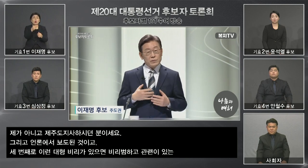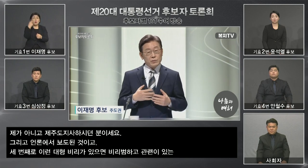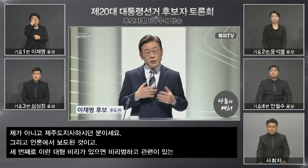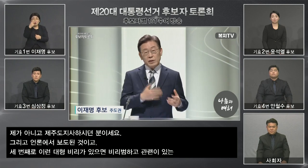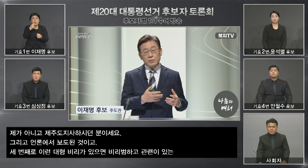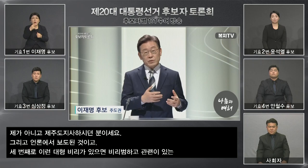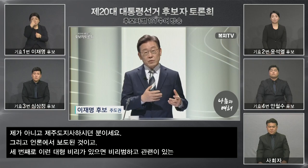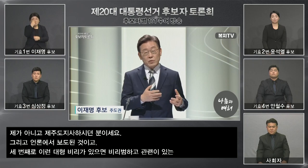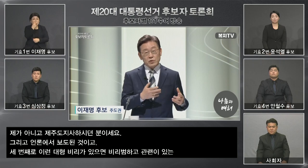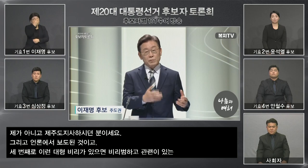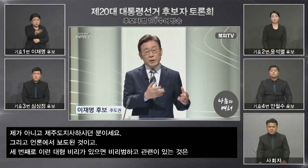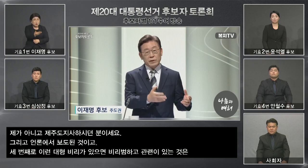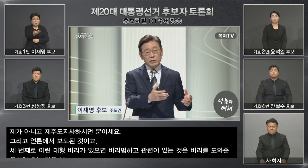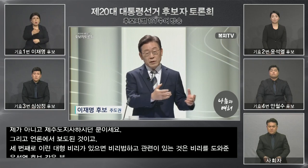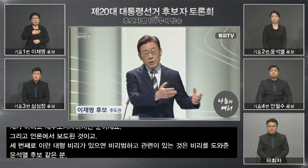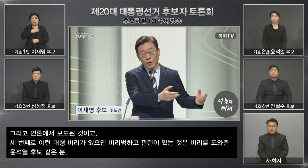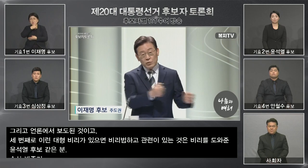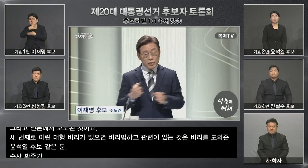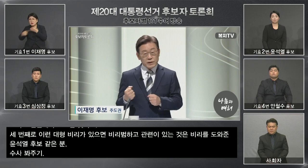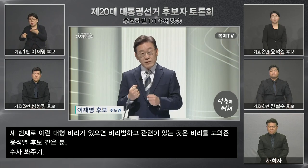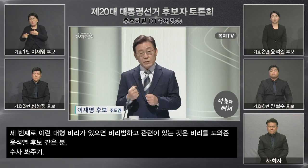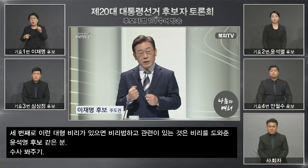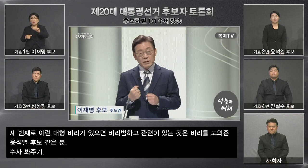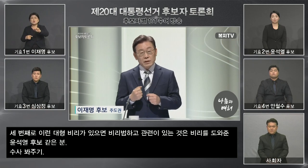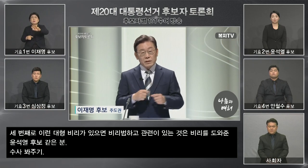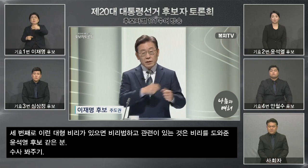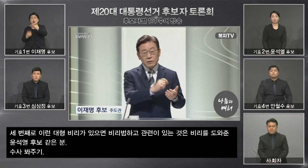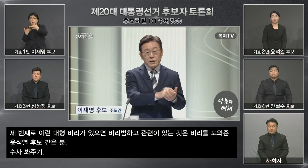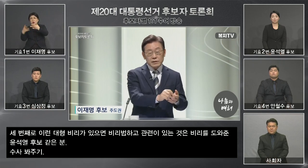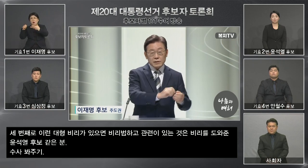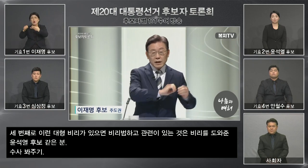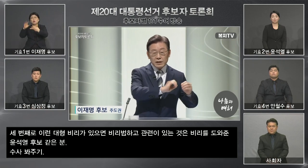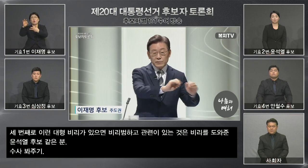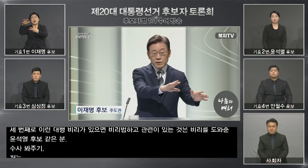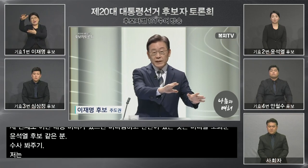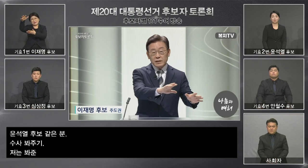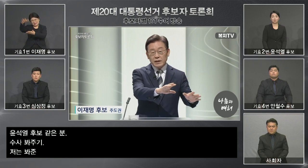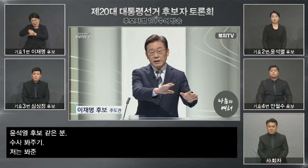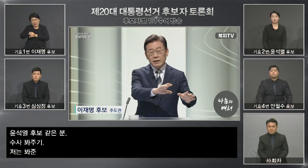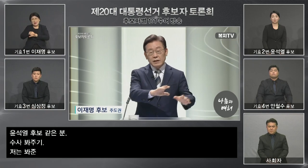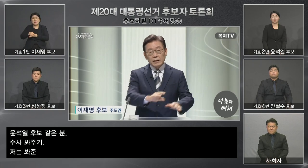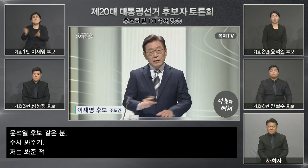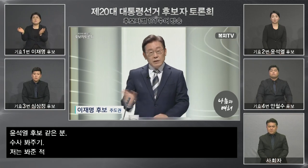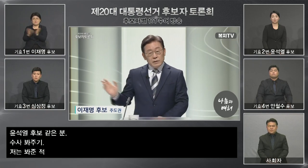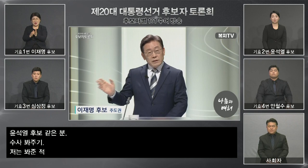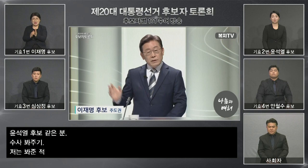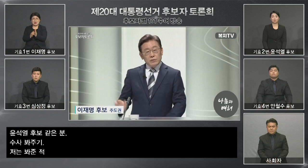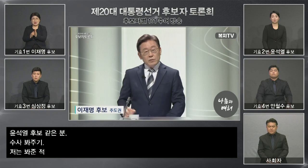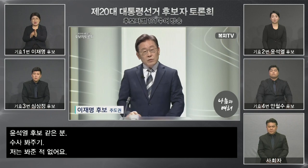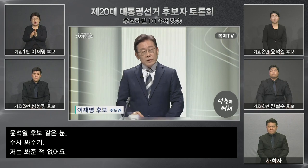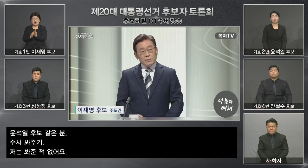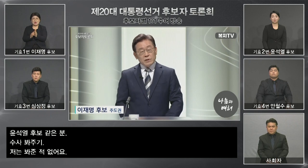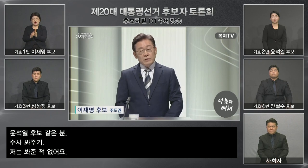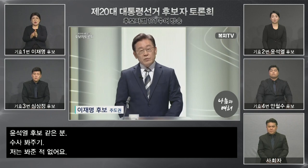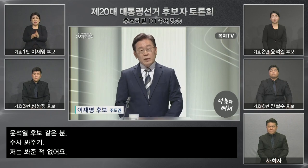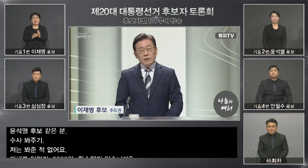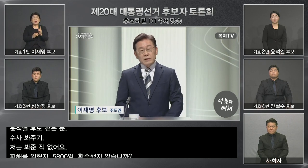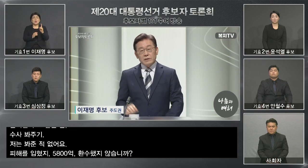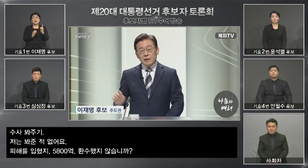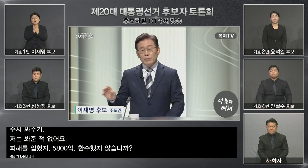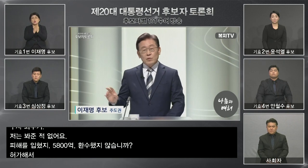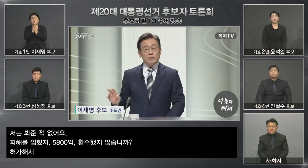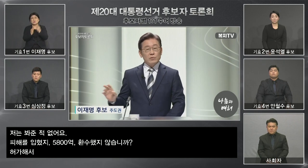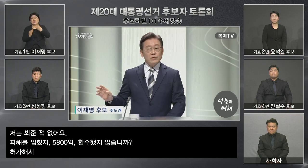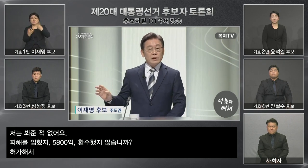저는 봐준 거 없어요. 피해를 입혔죠. 5,800억 환수했지 않습니까? 그냥 허가해서 다 가지면 그만인데 1조 3천억